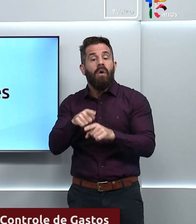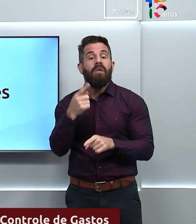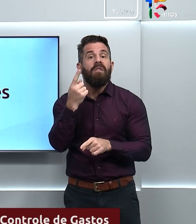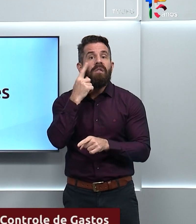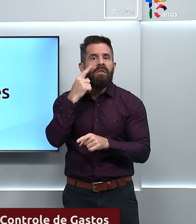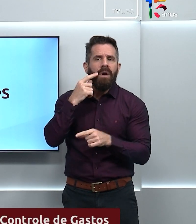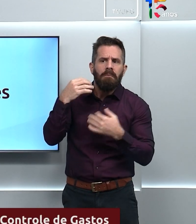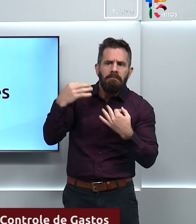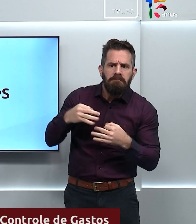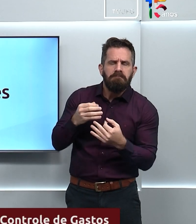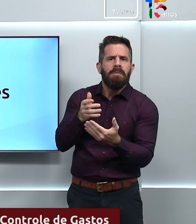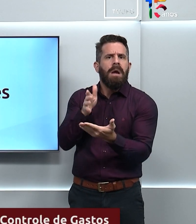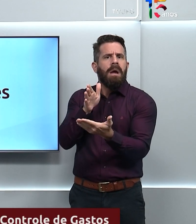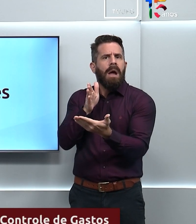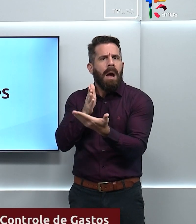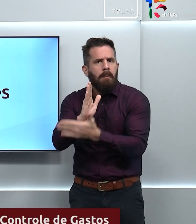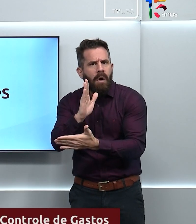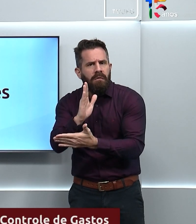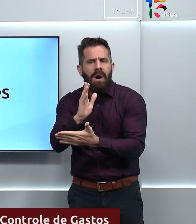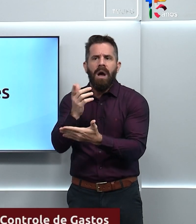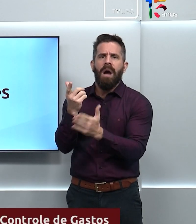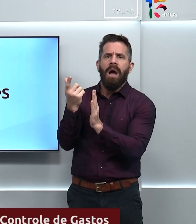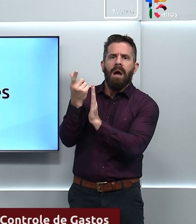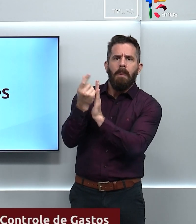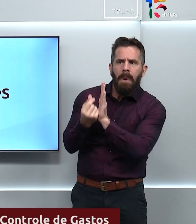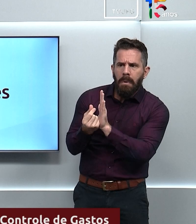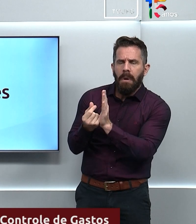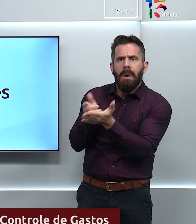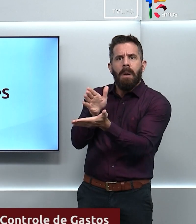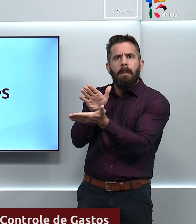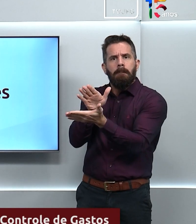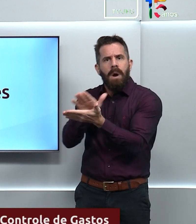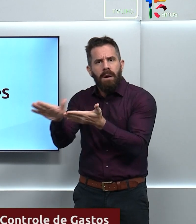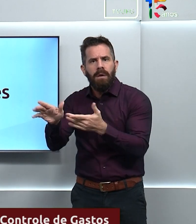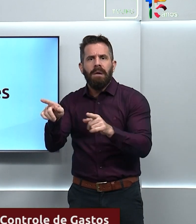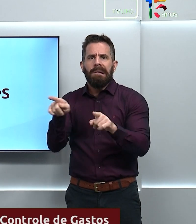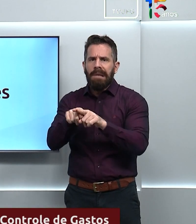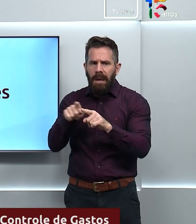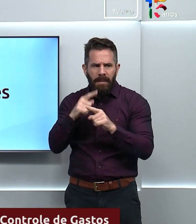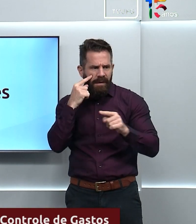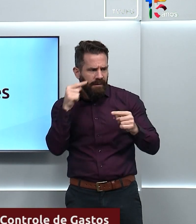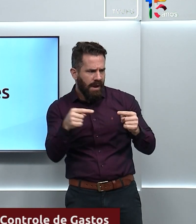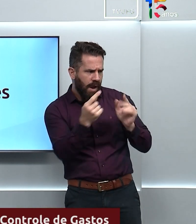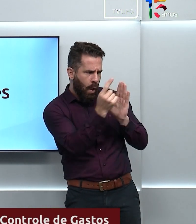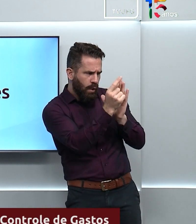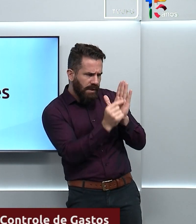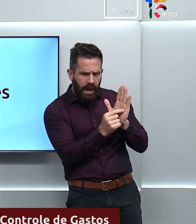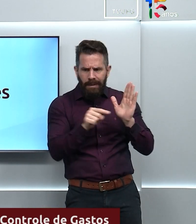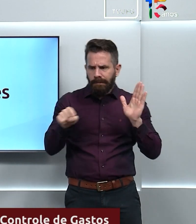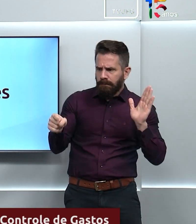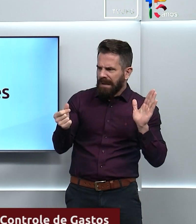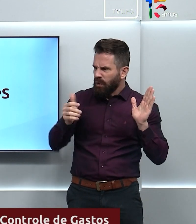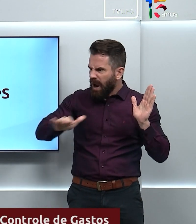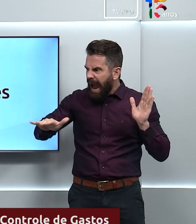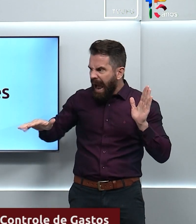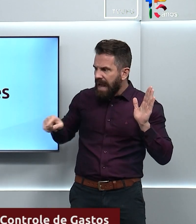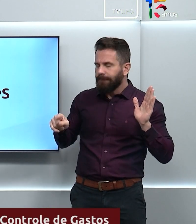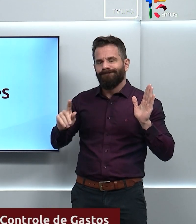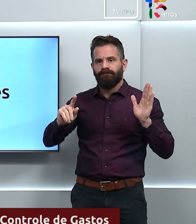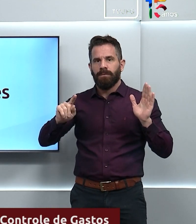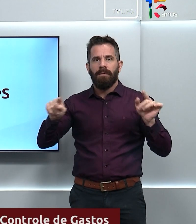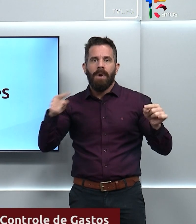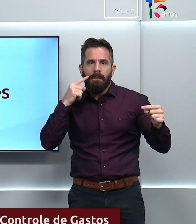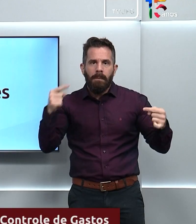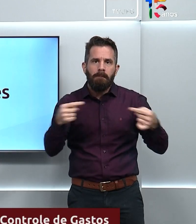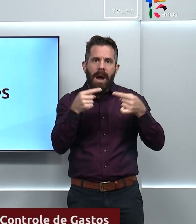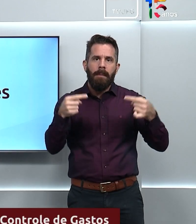despesas, avaliar contratos e propor medidas de adequação do orçamento municipal. A criação do comitê ocorre